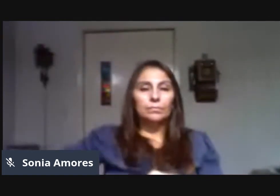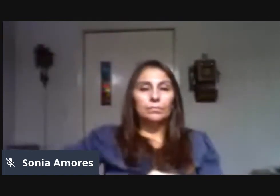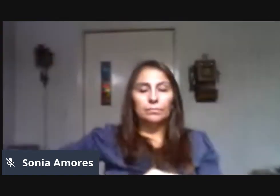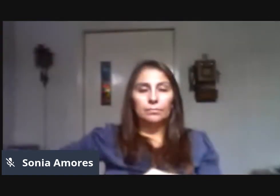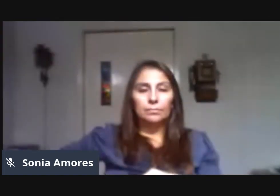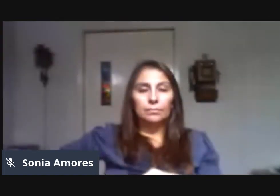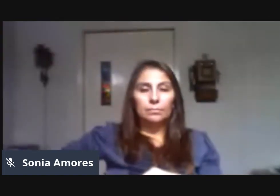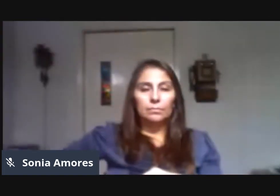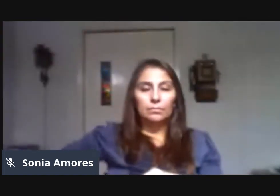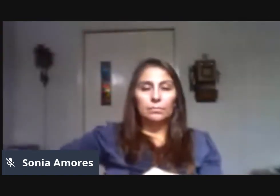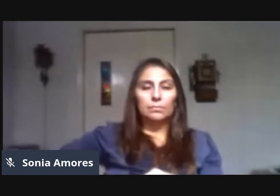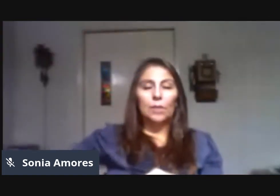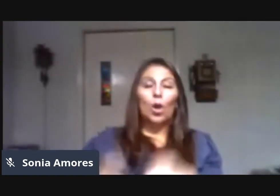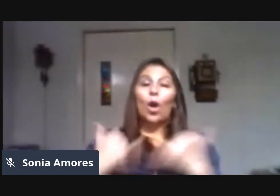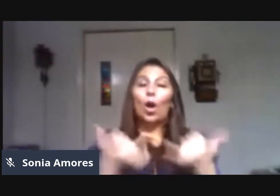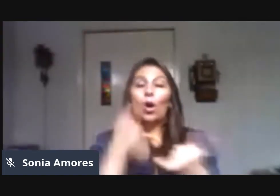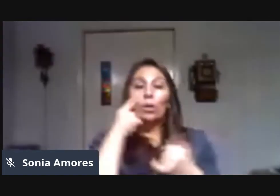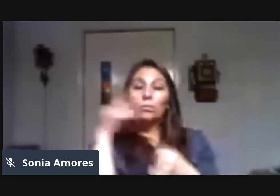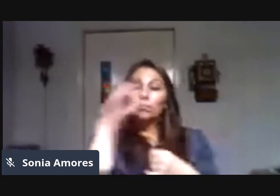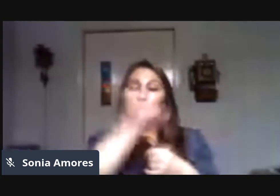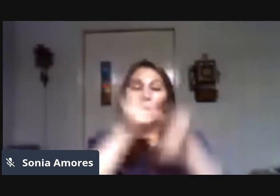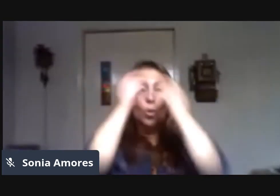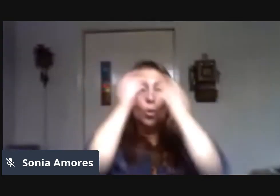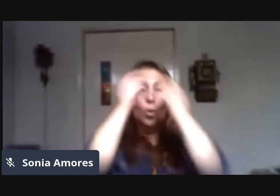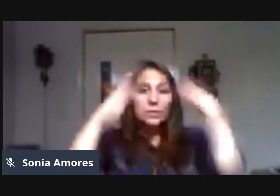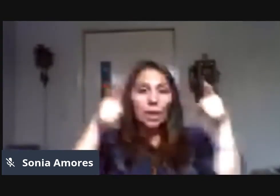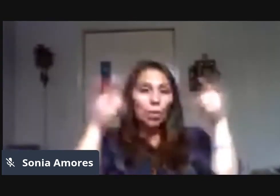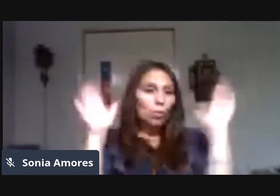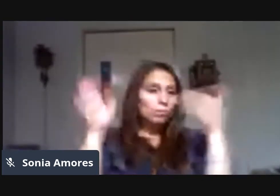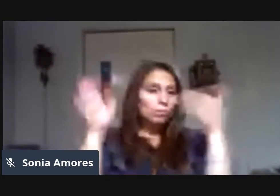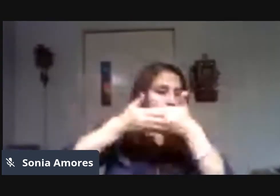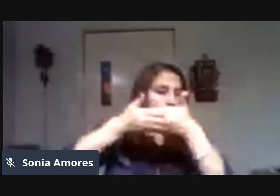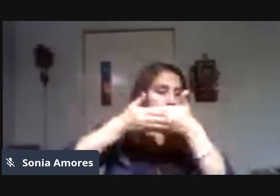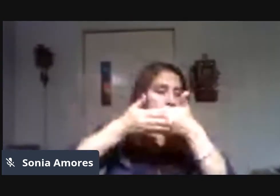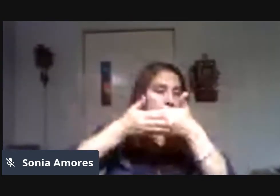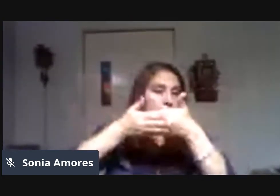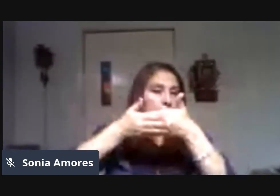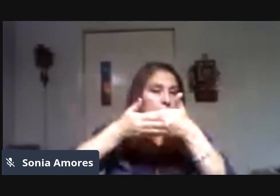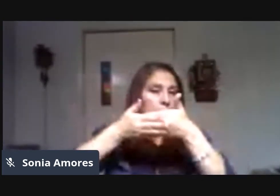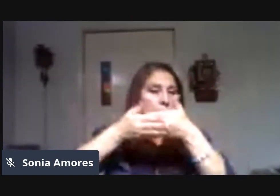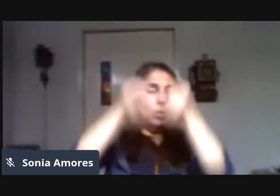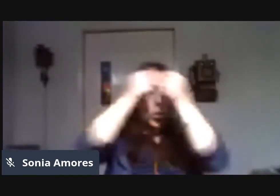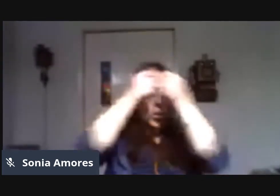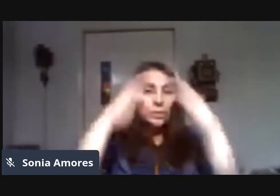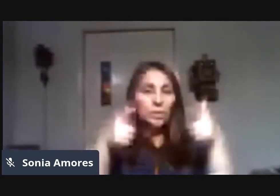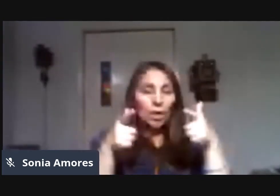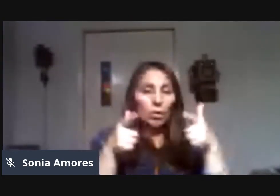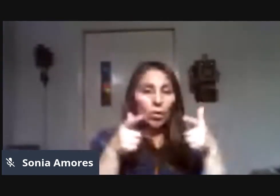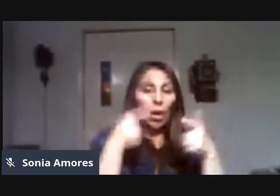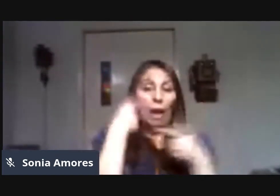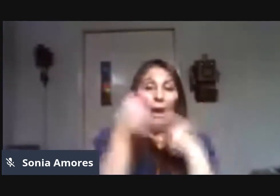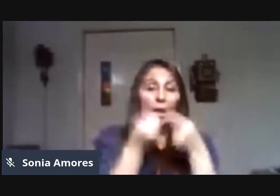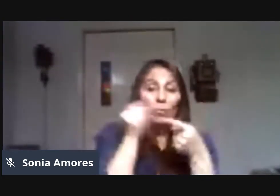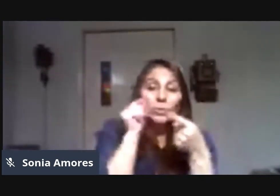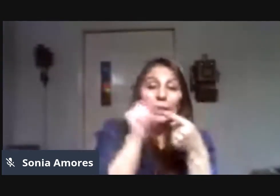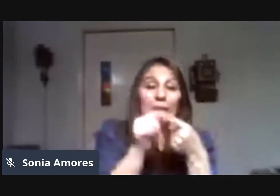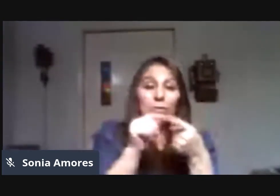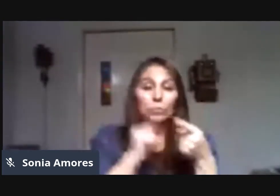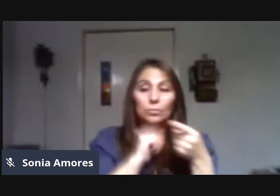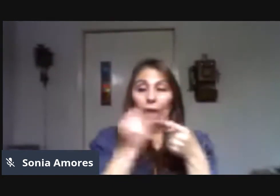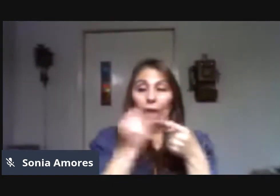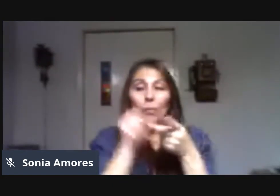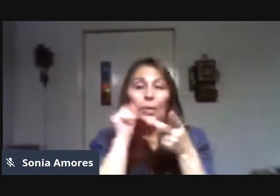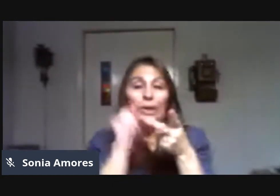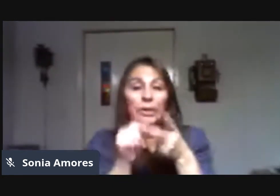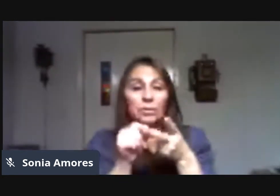de un Estado que se cierra, un Estado que da puntadas para contener la insatisfacción social y